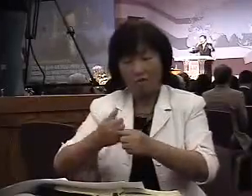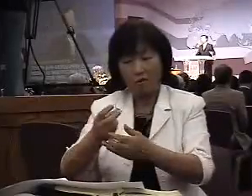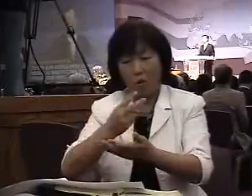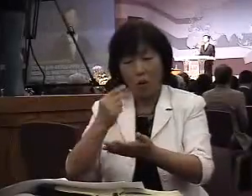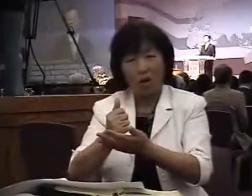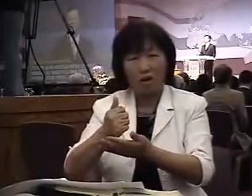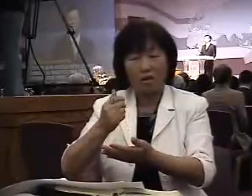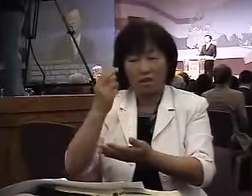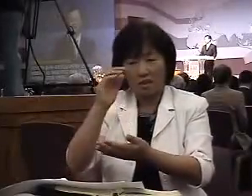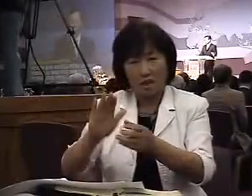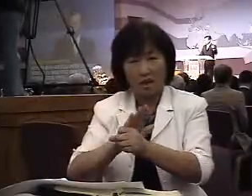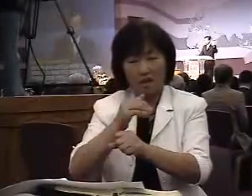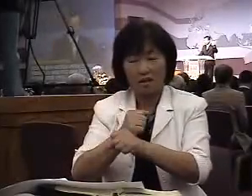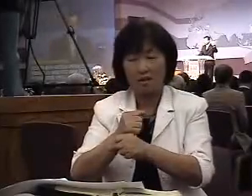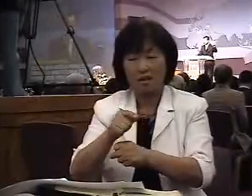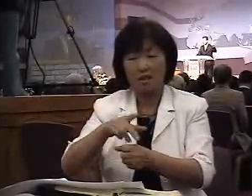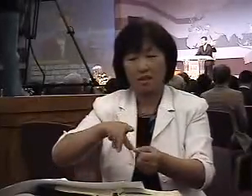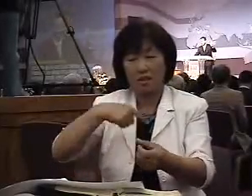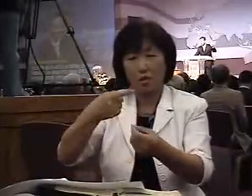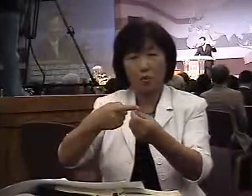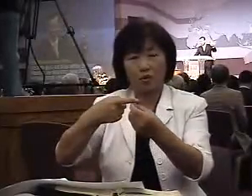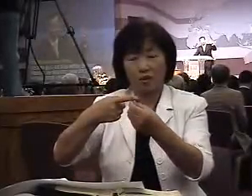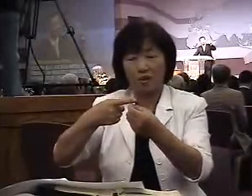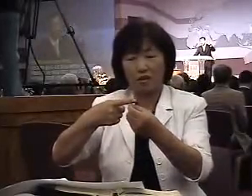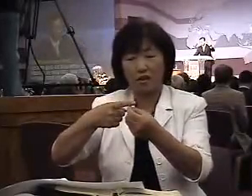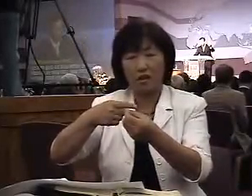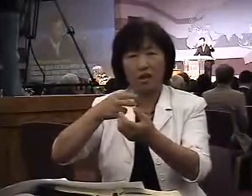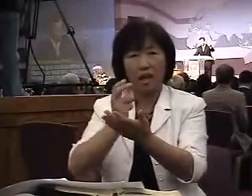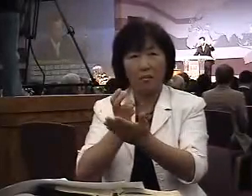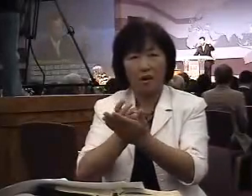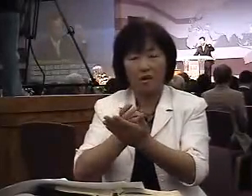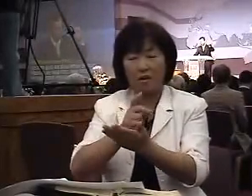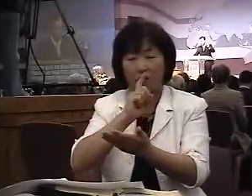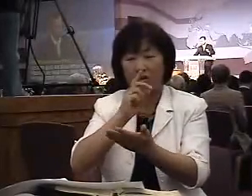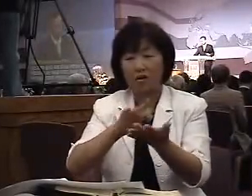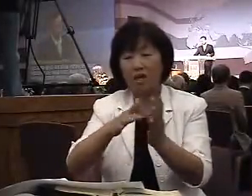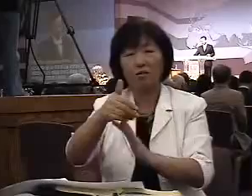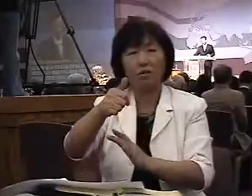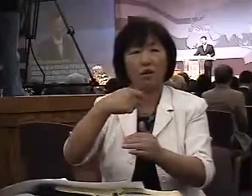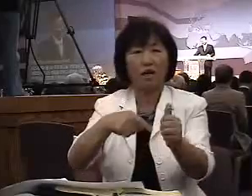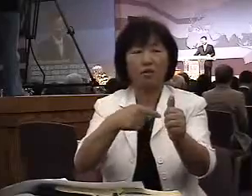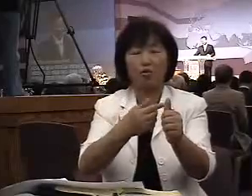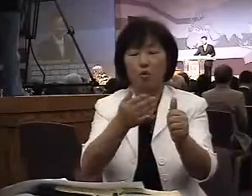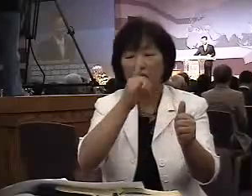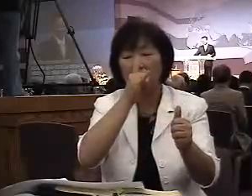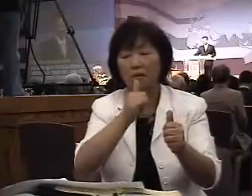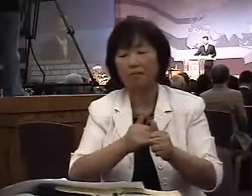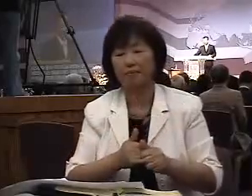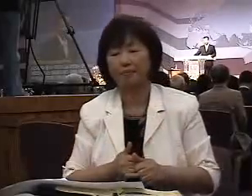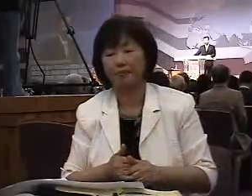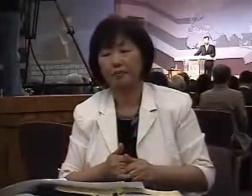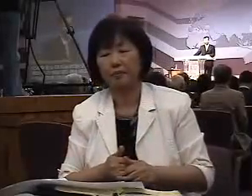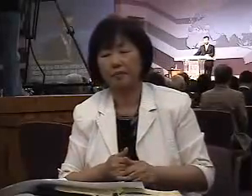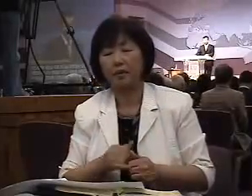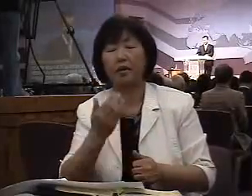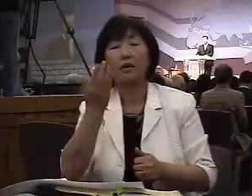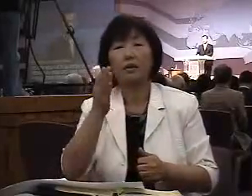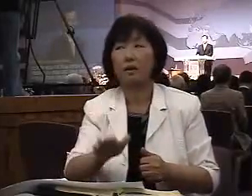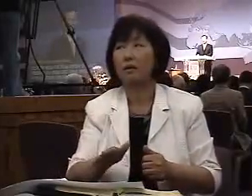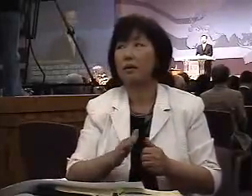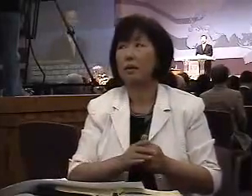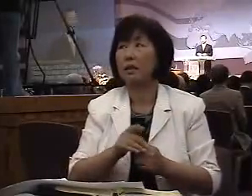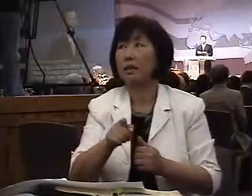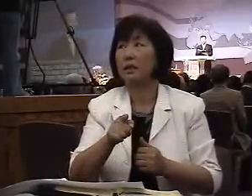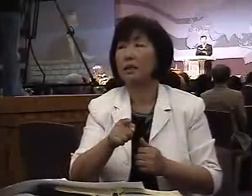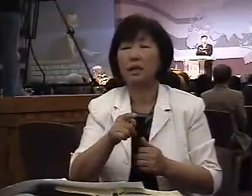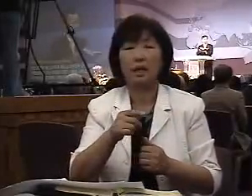하나님을 사랑하는 것 이것이 첫 번째 되는 계명이라고 예수님도 가르치셨습니다. 자 그런데요